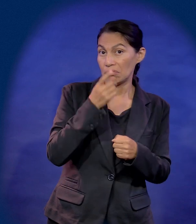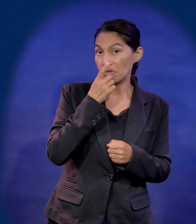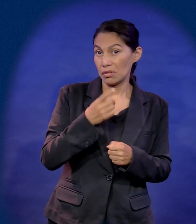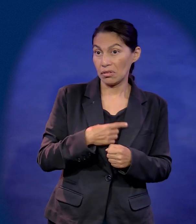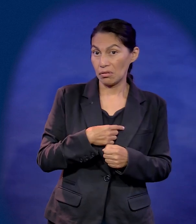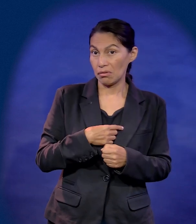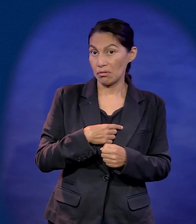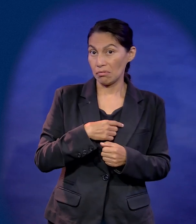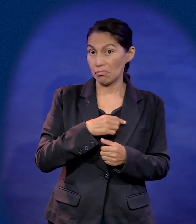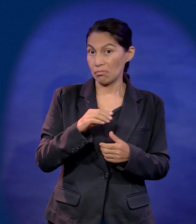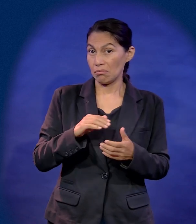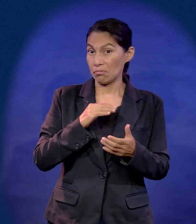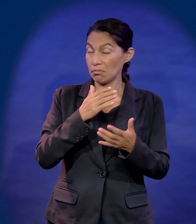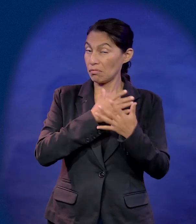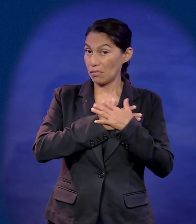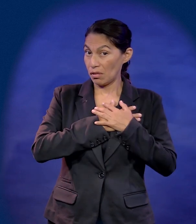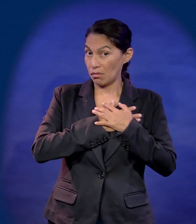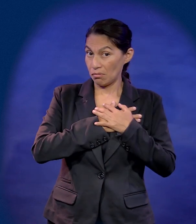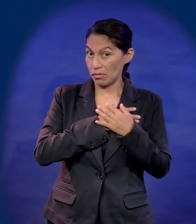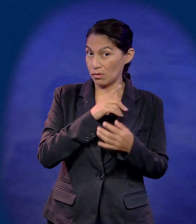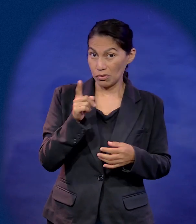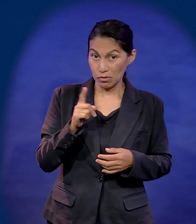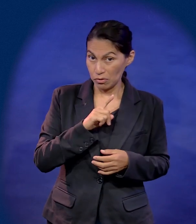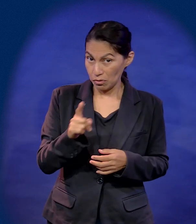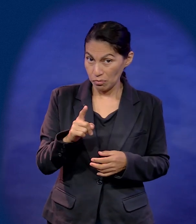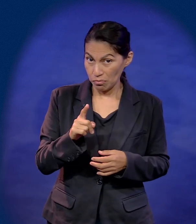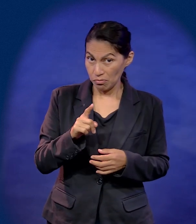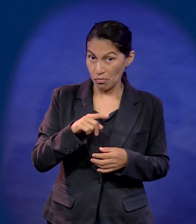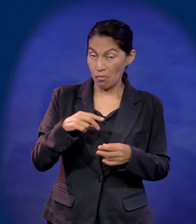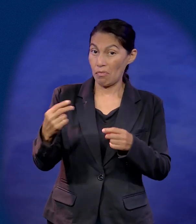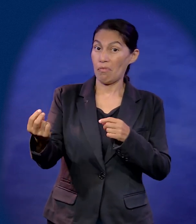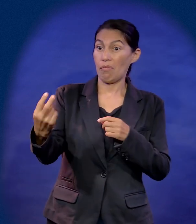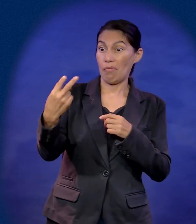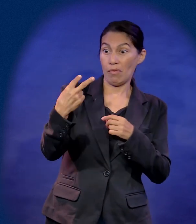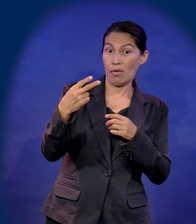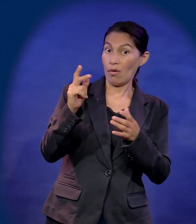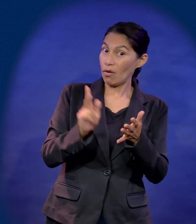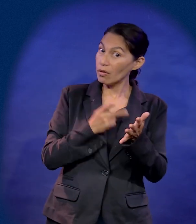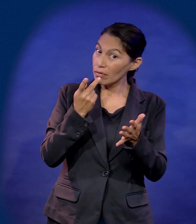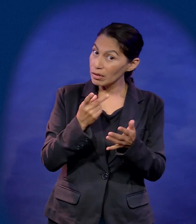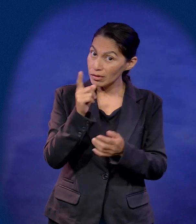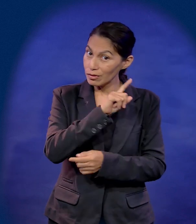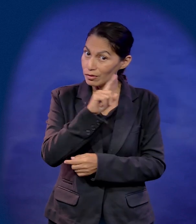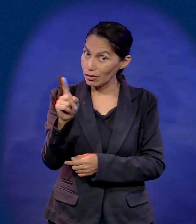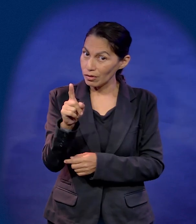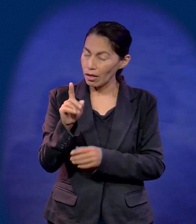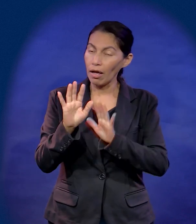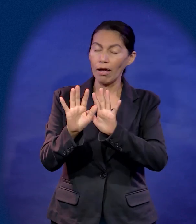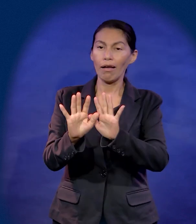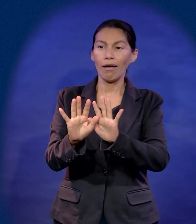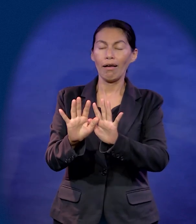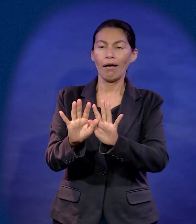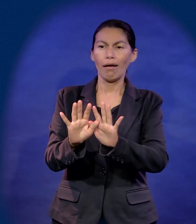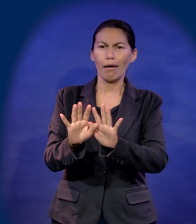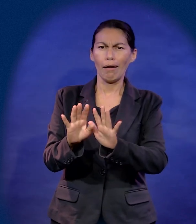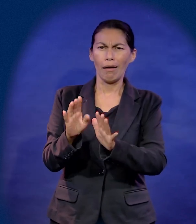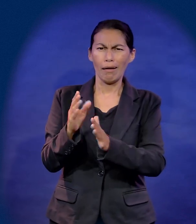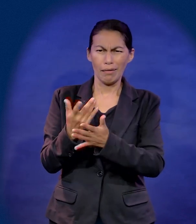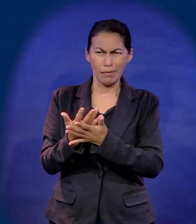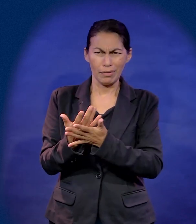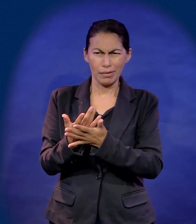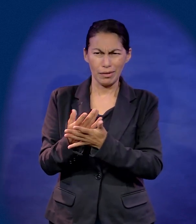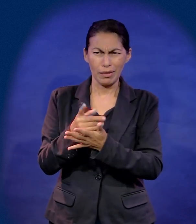Cuando terminamos me dijo, pues si no me amas, nunca me volverás a ver. Y se fue. A ver,